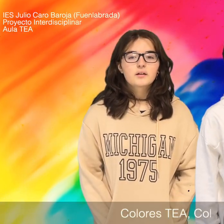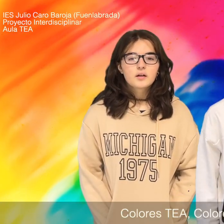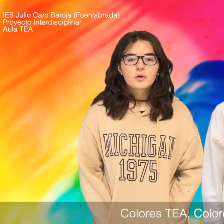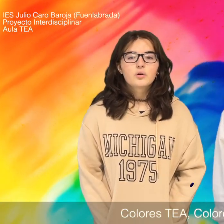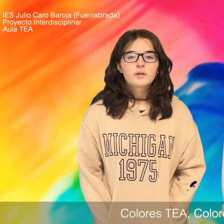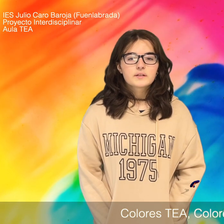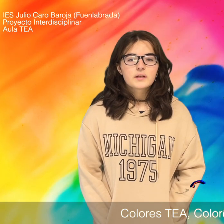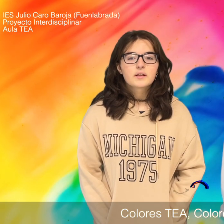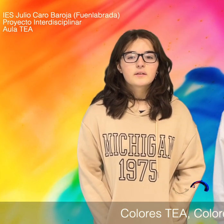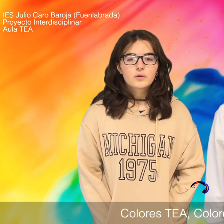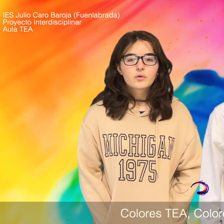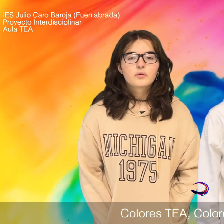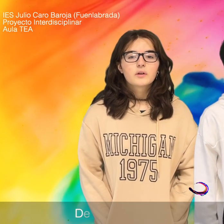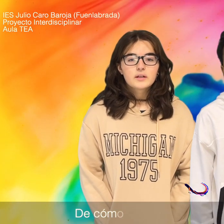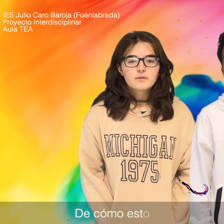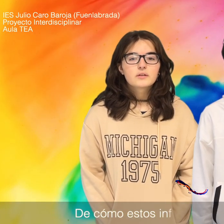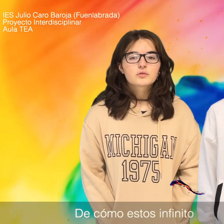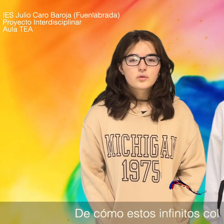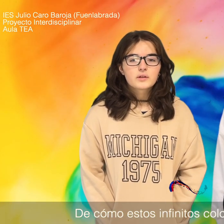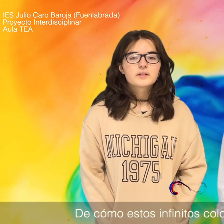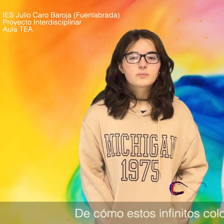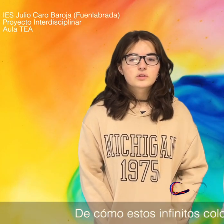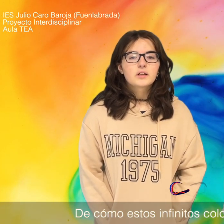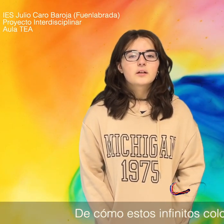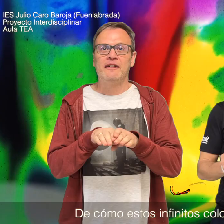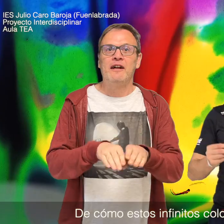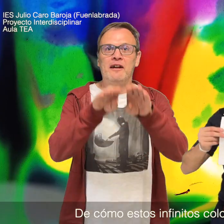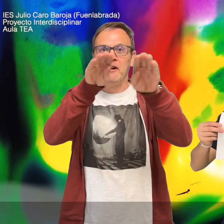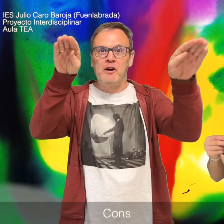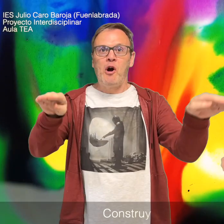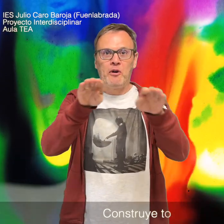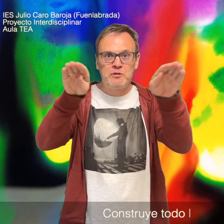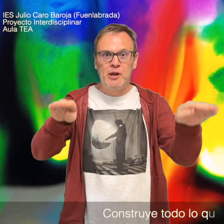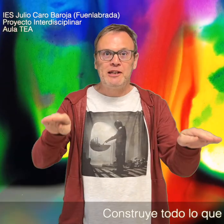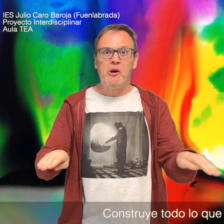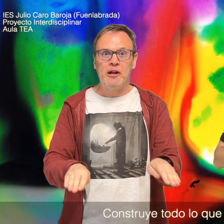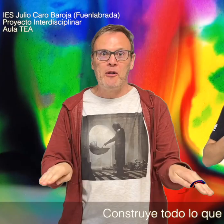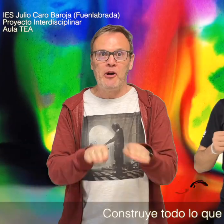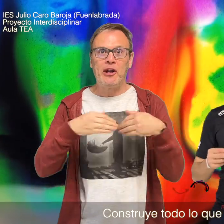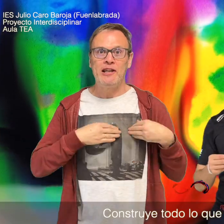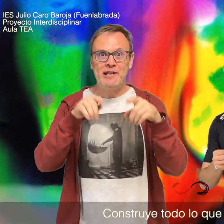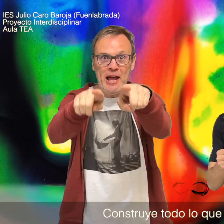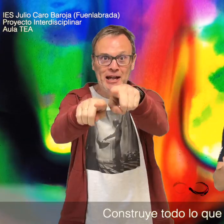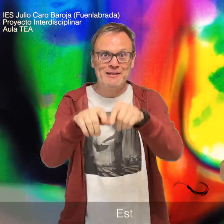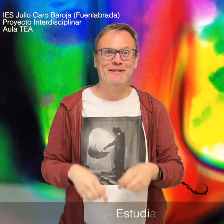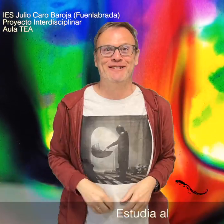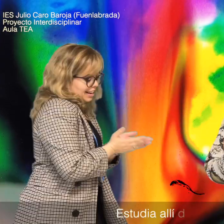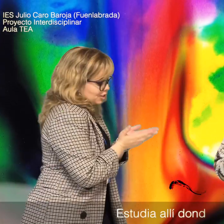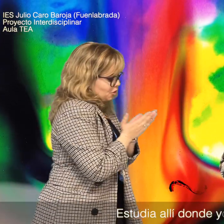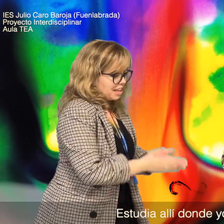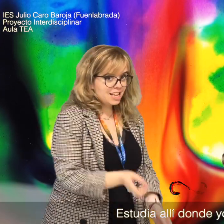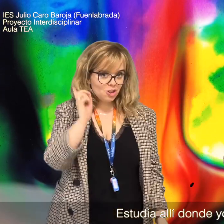Tea, Colores Tea De como infinitos colores hermosean De como Construye todo lo que tu deseas